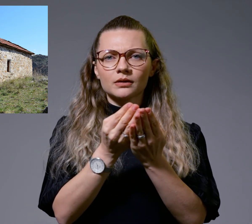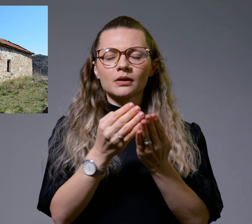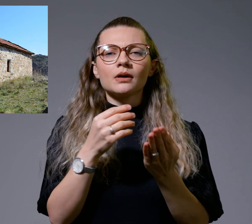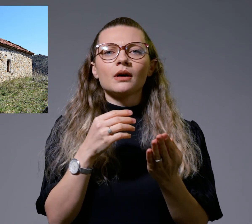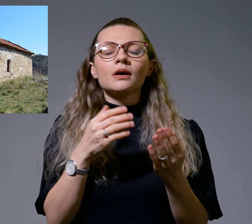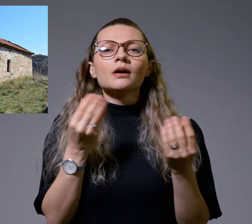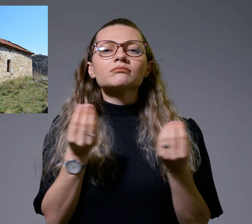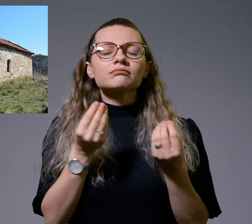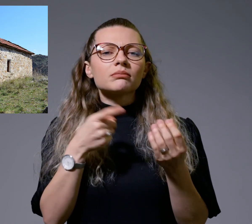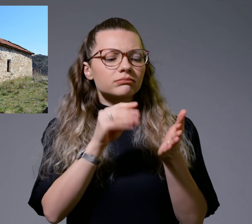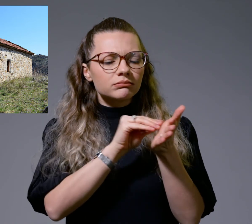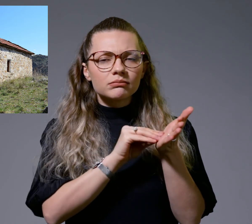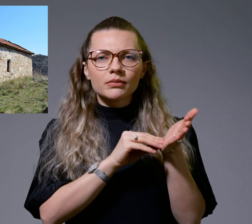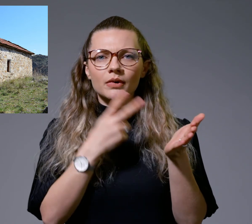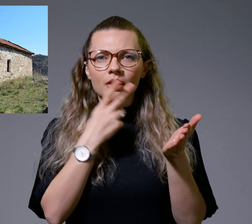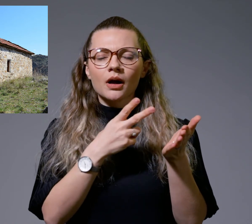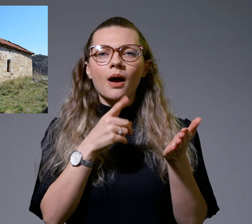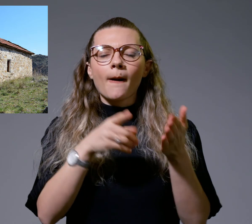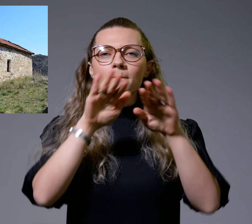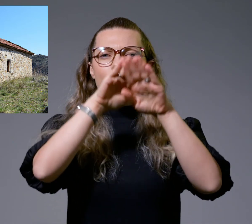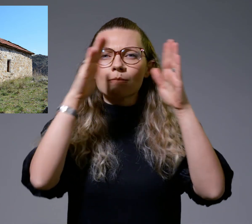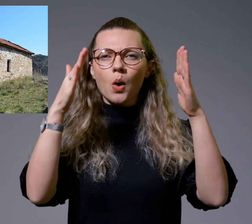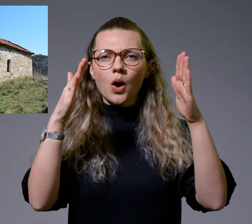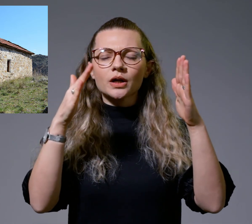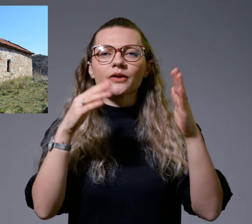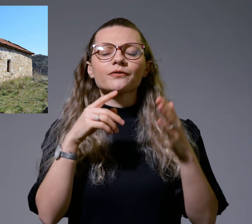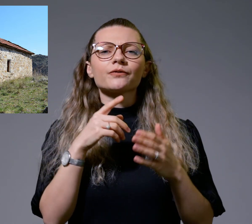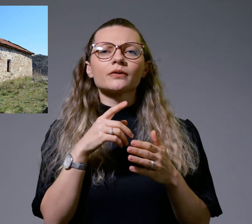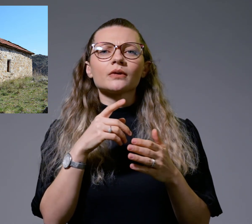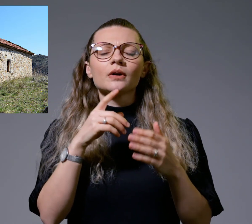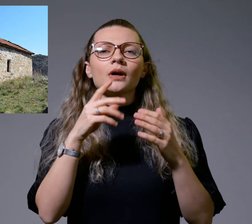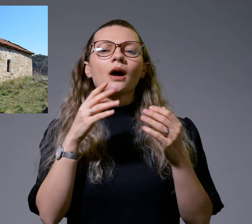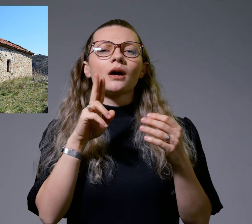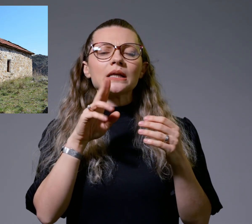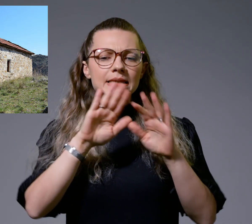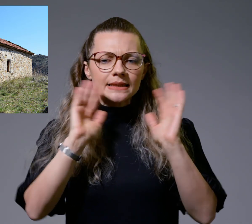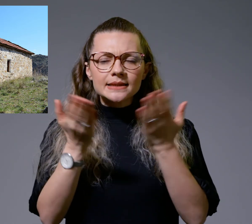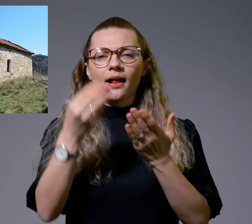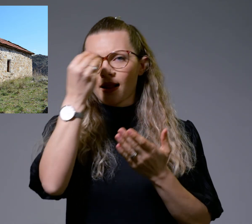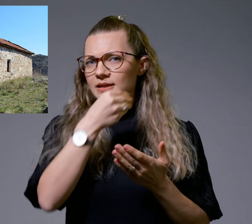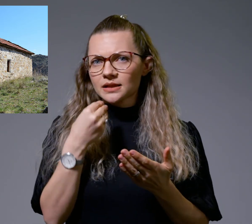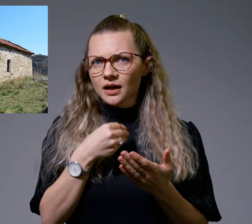Според податоците, покривот и сводот, како и целата црквичка, на некој